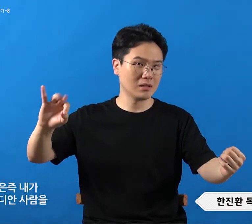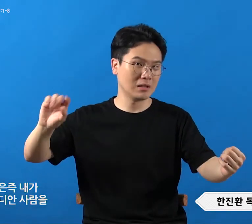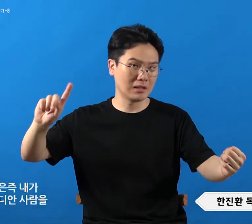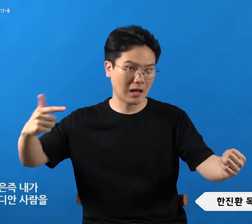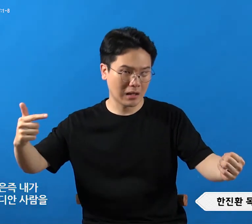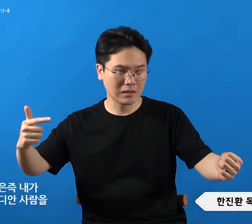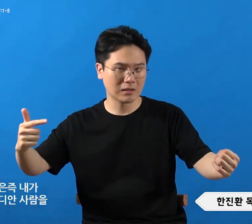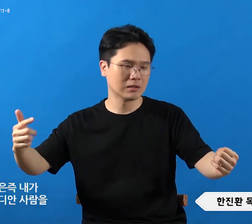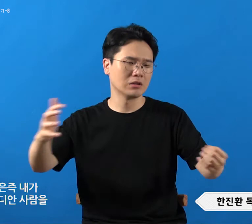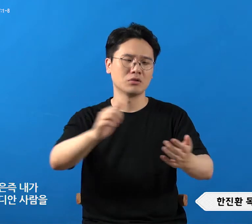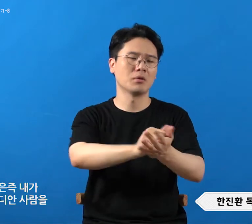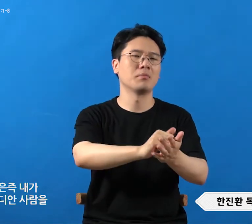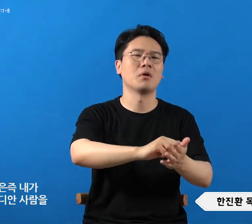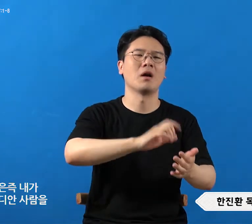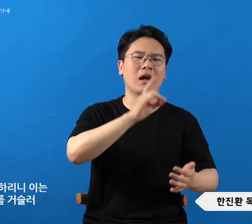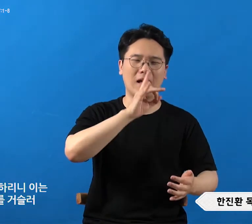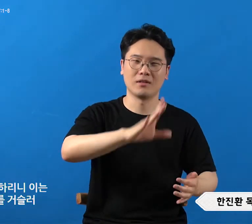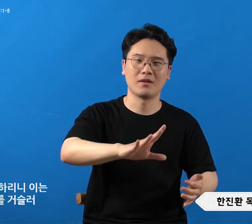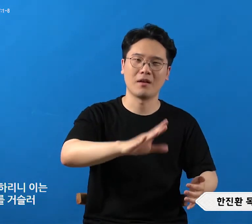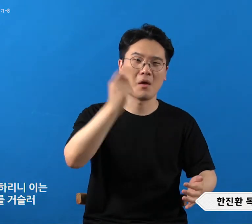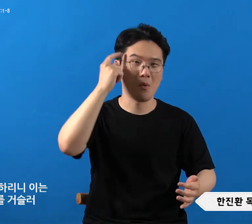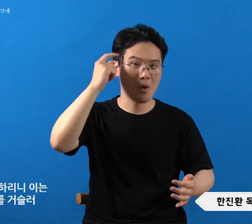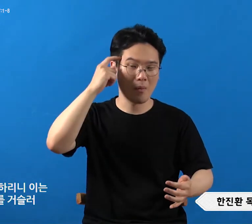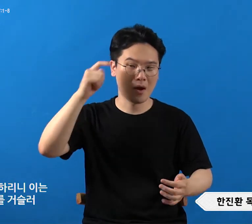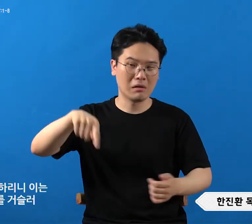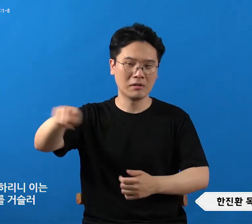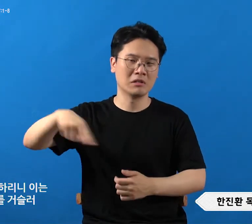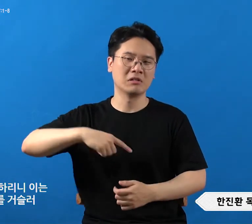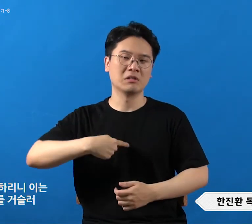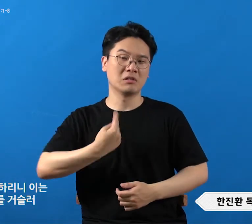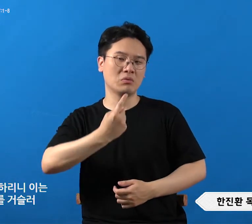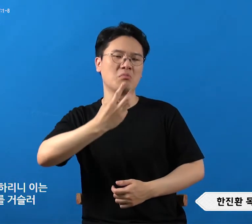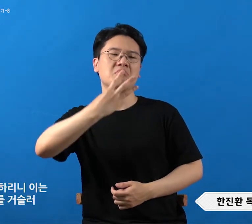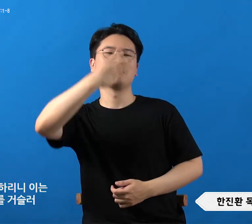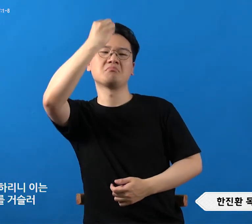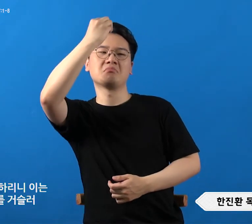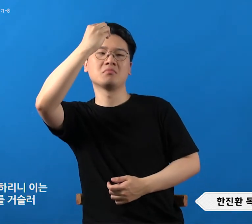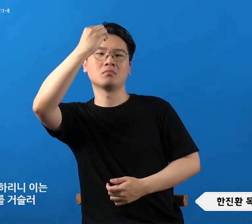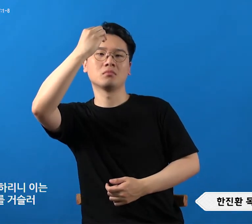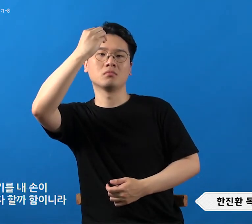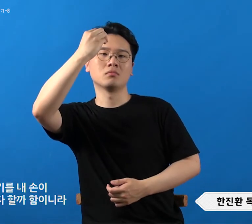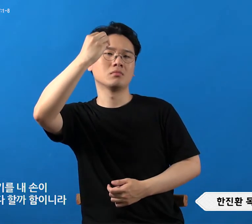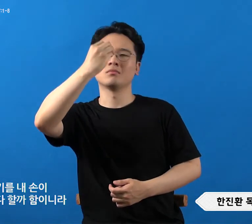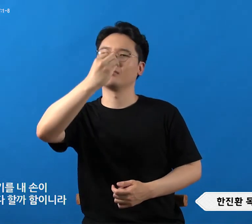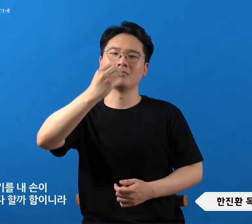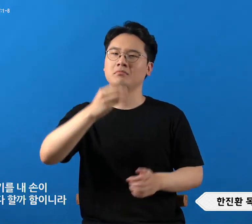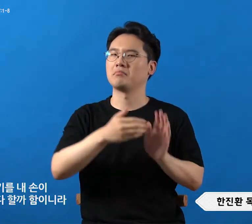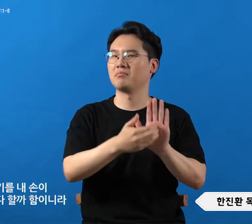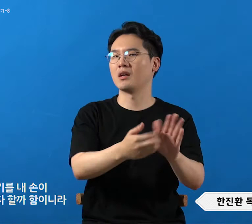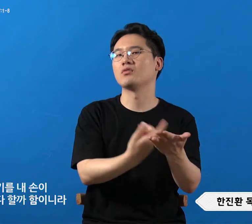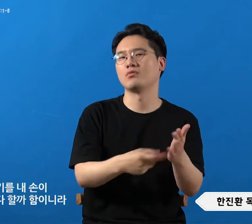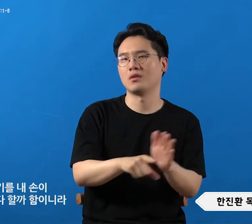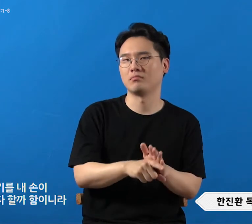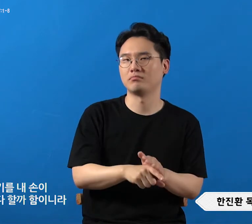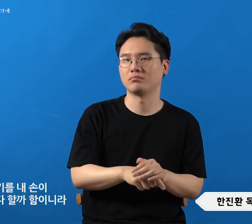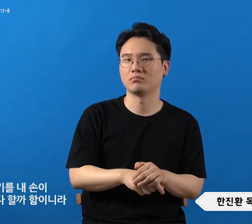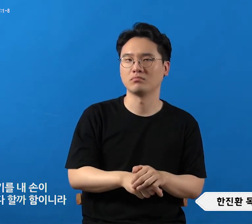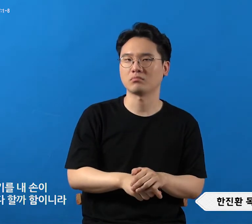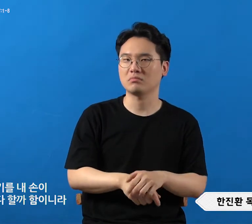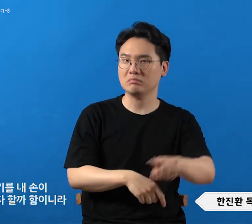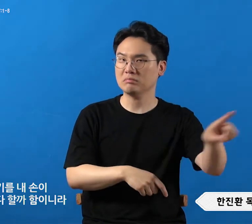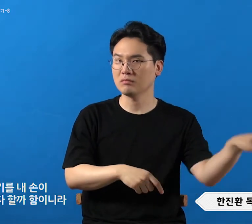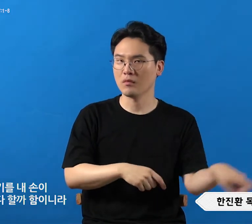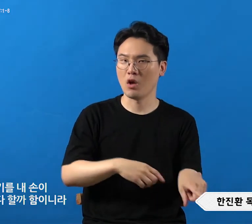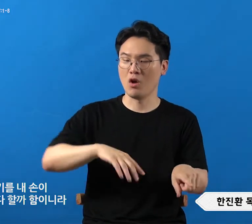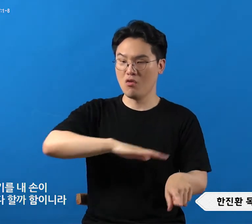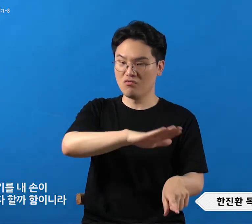이스라엘이 나를 거슬러 스스로 자랑하기를 내 손이 나를 구원하였다 할까 함이니라. 이스라엘이